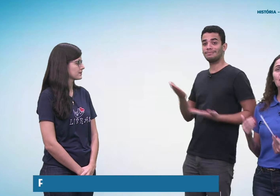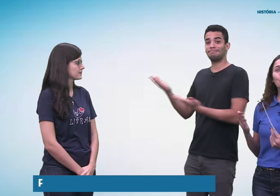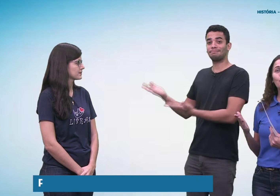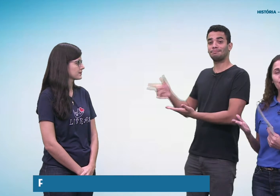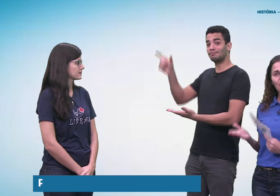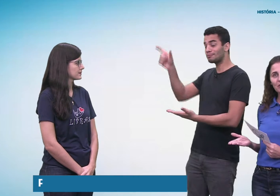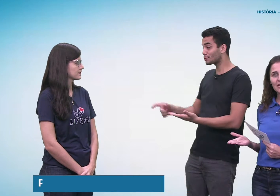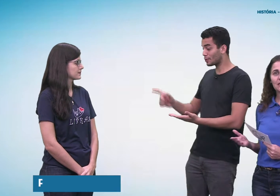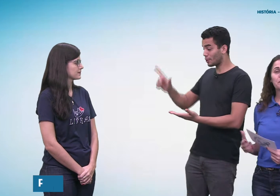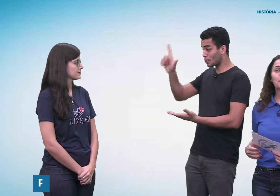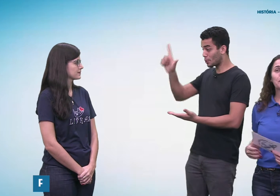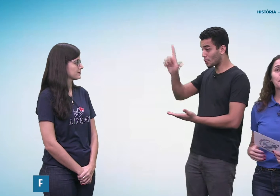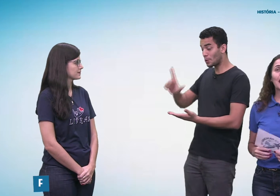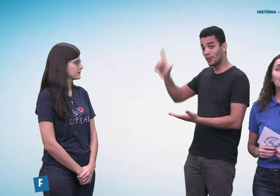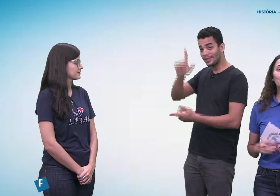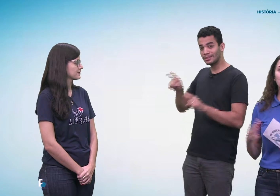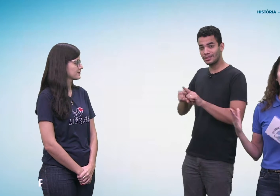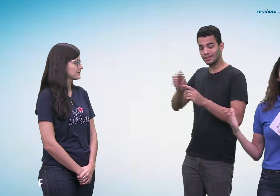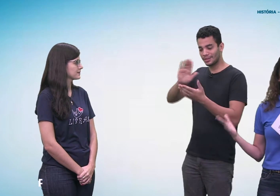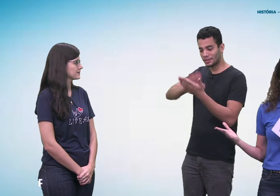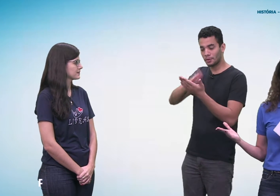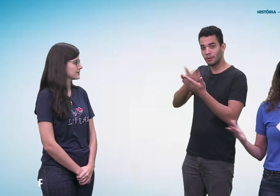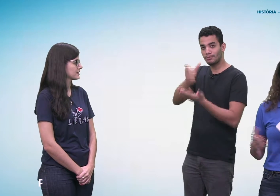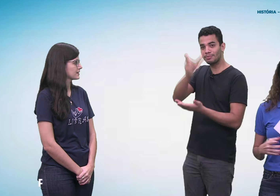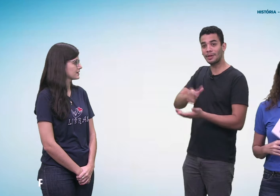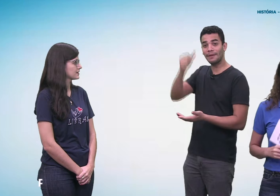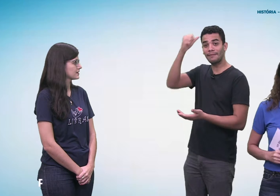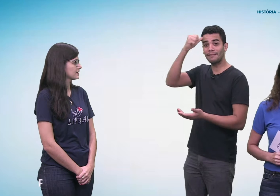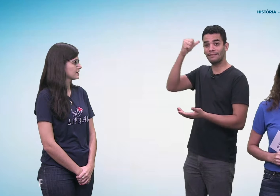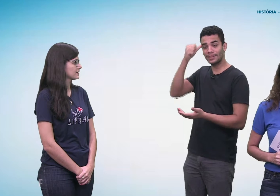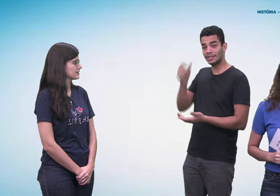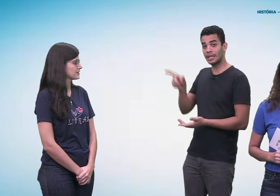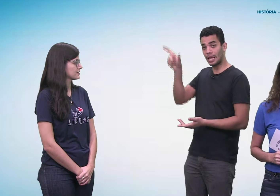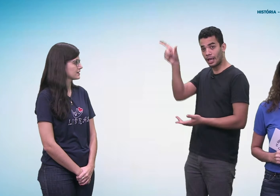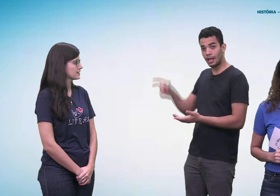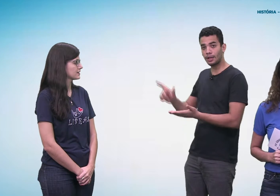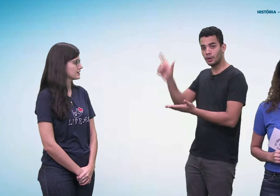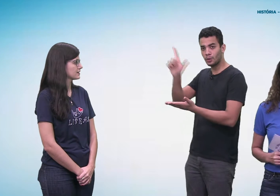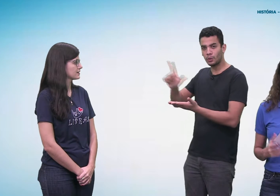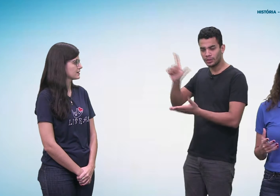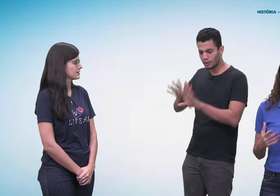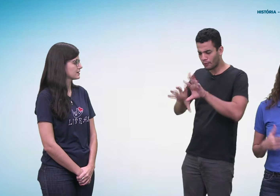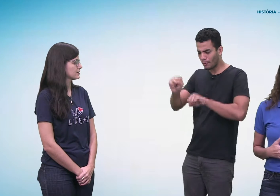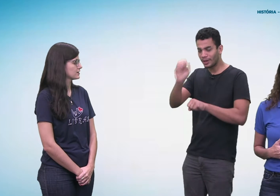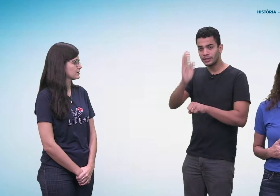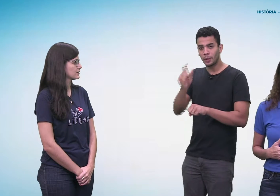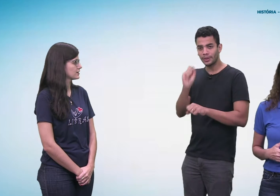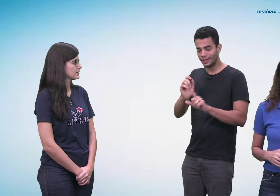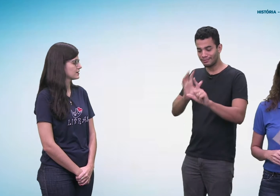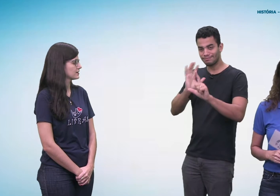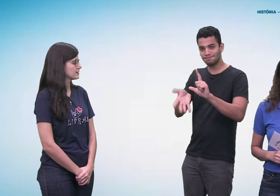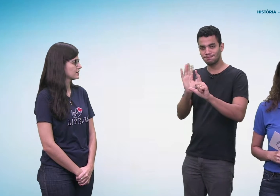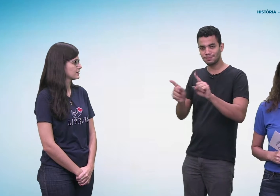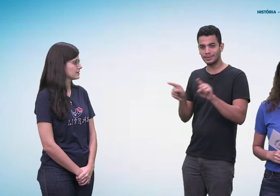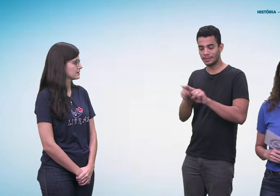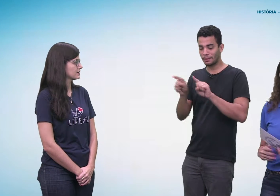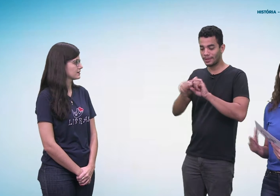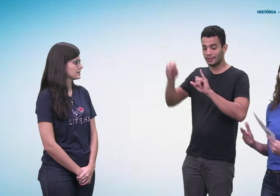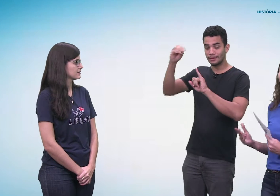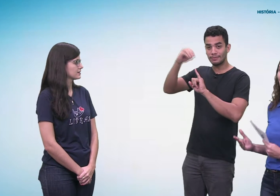e o Fabrini. A Luísa é formada em Letras Libras pela UFMG e também em Ciências Contábeis. E o Fabrini